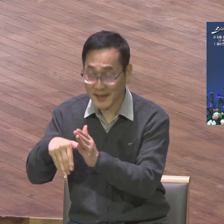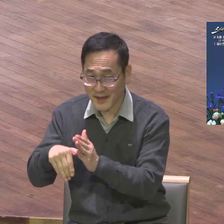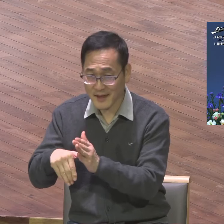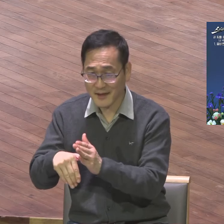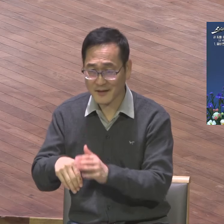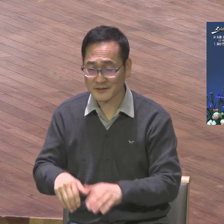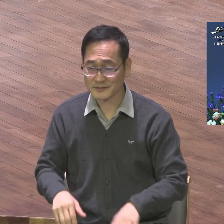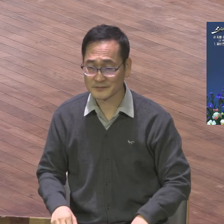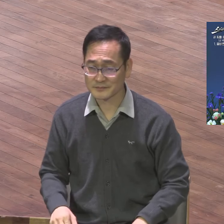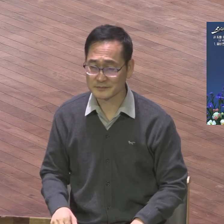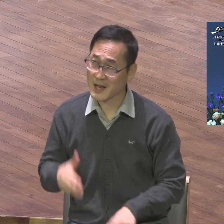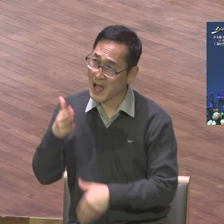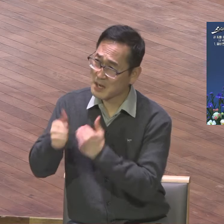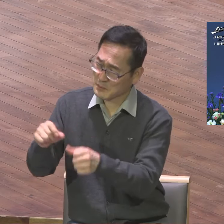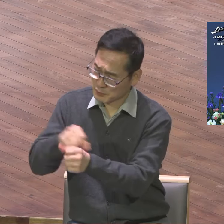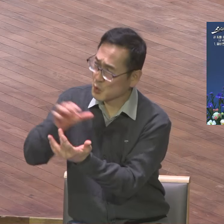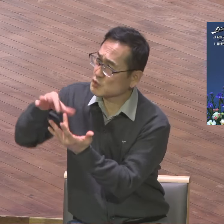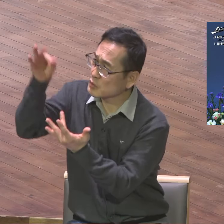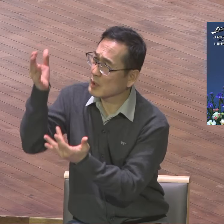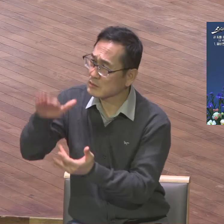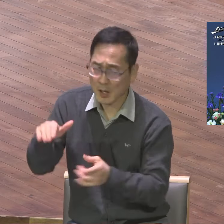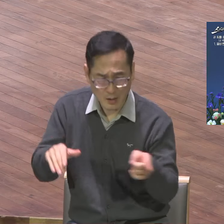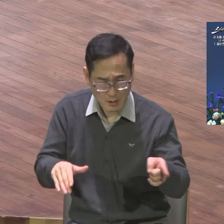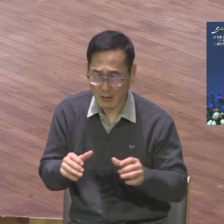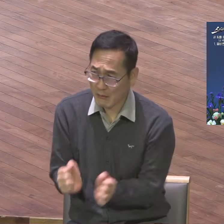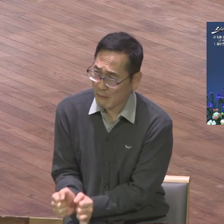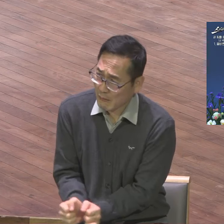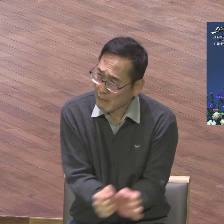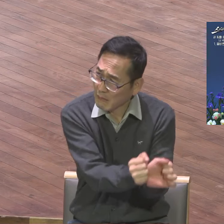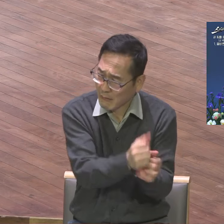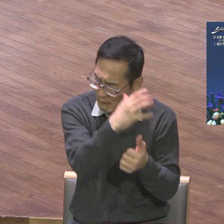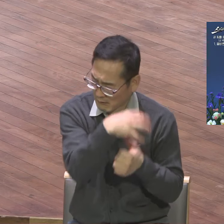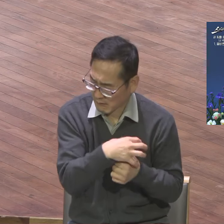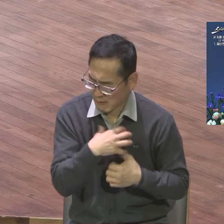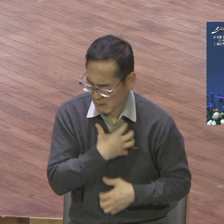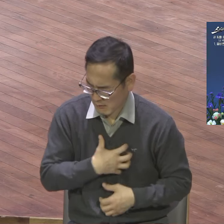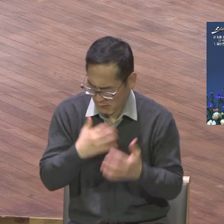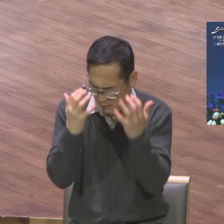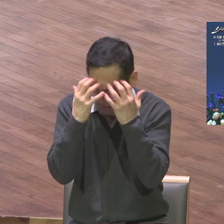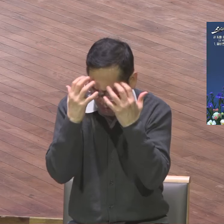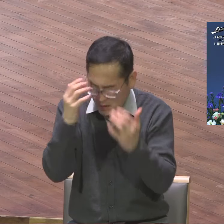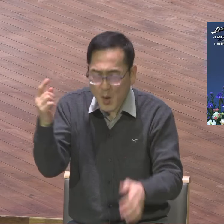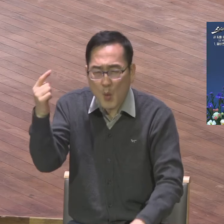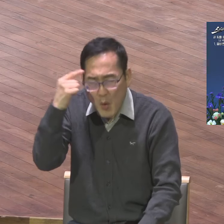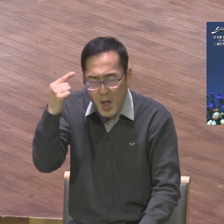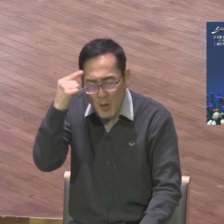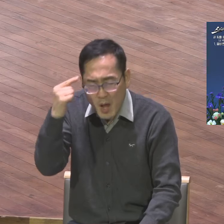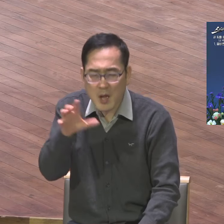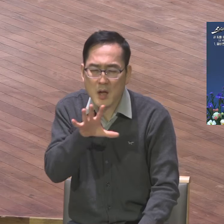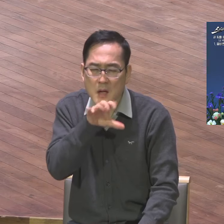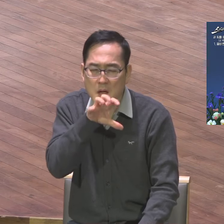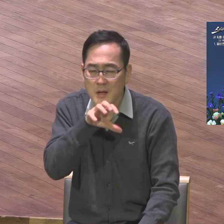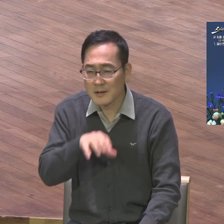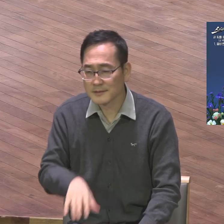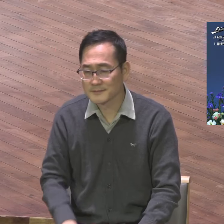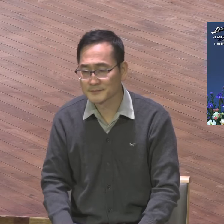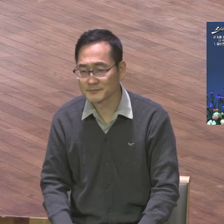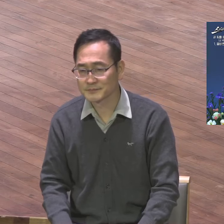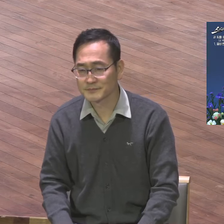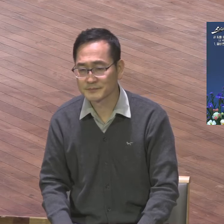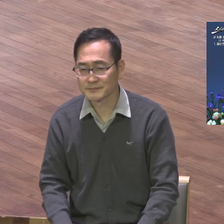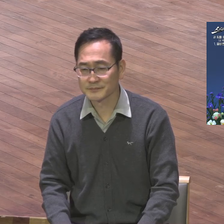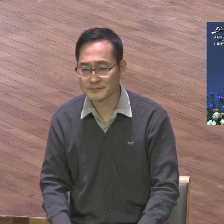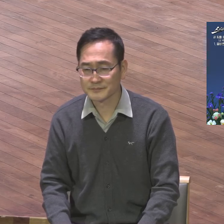선택받은 우리가 어째서 불신자 나라에 가서 이래 오랫동안 우리가 포로생을 해야 되냐? 그러면서